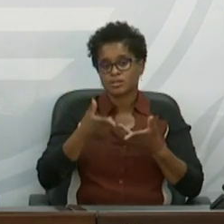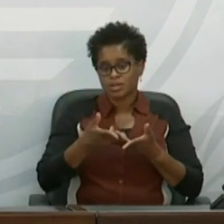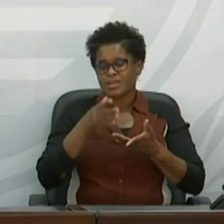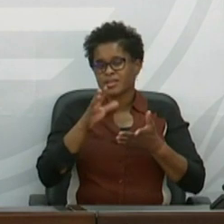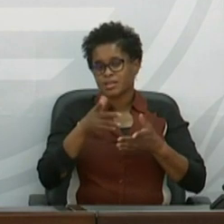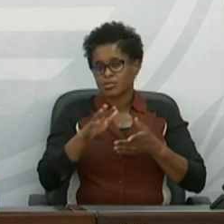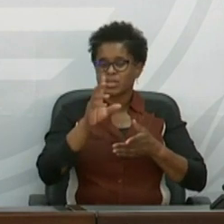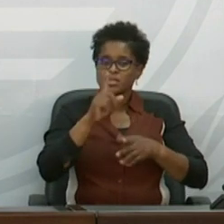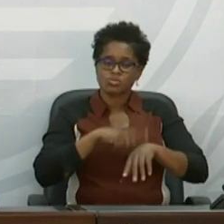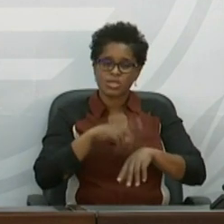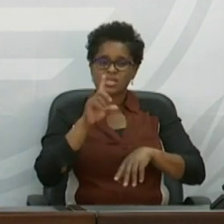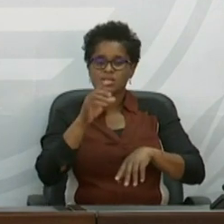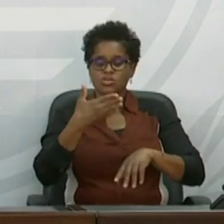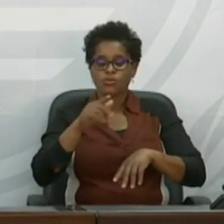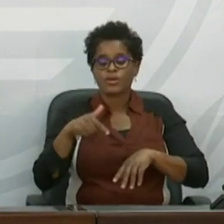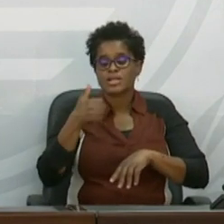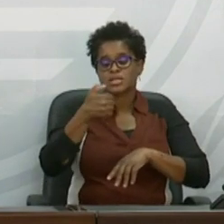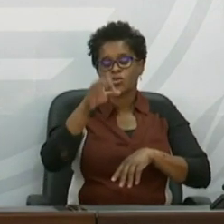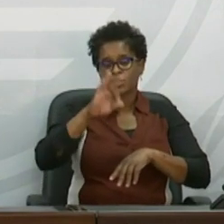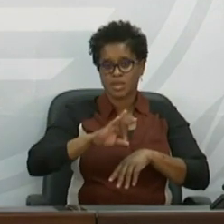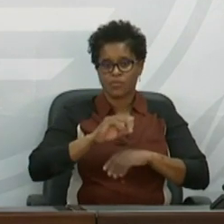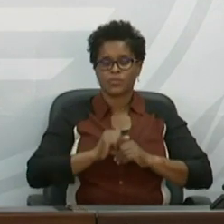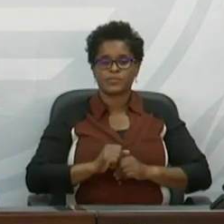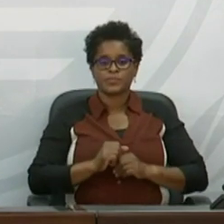é de 61,5%.